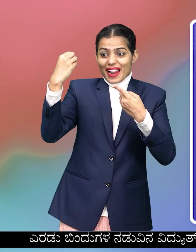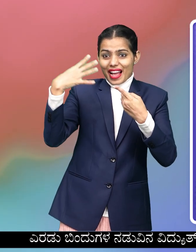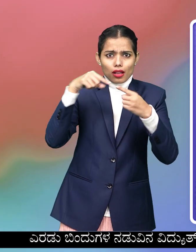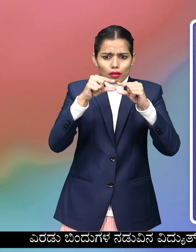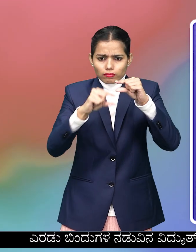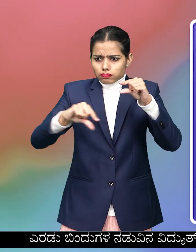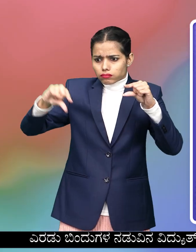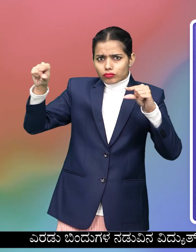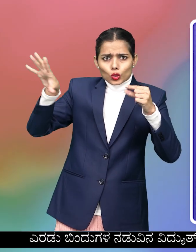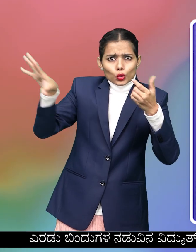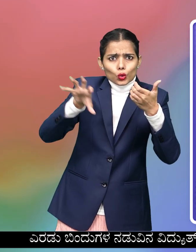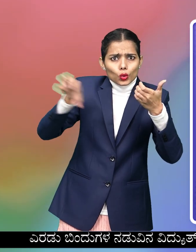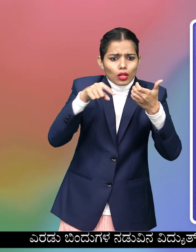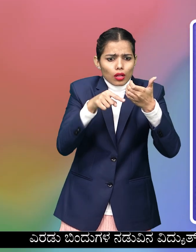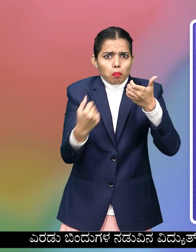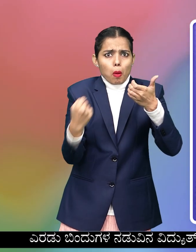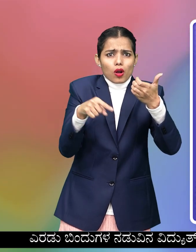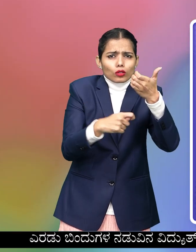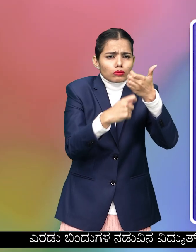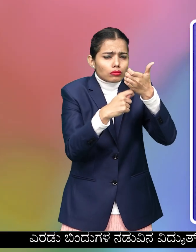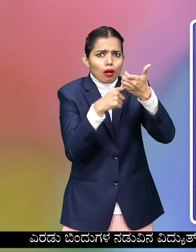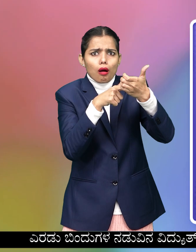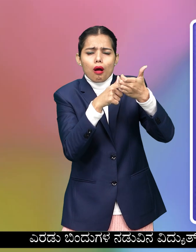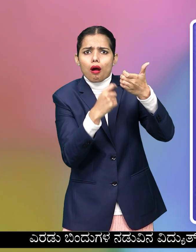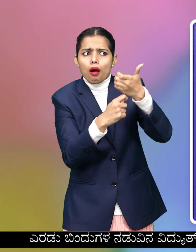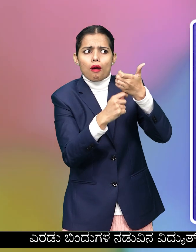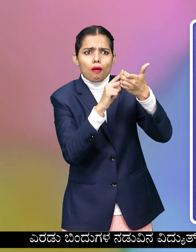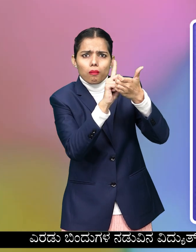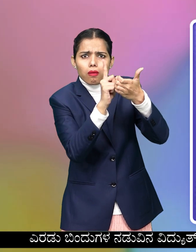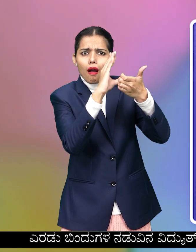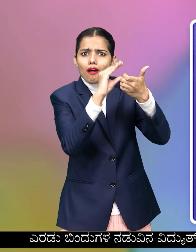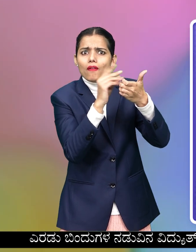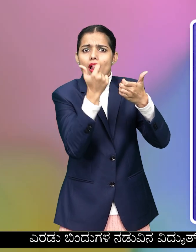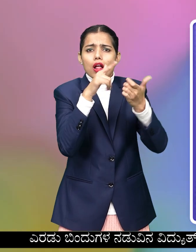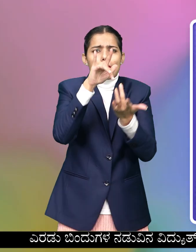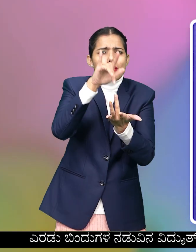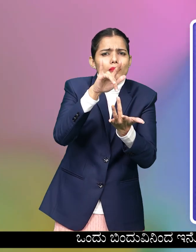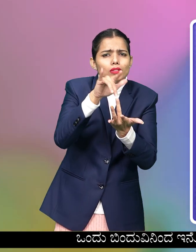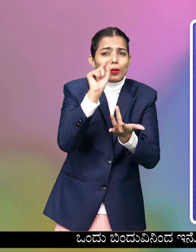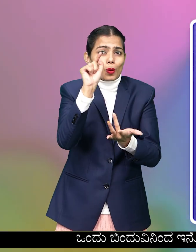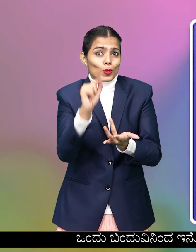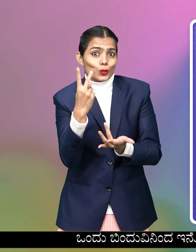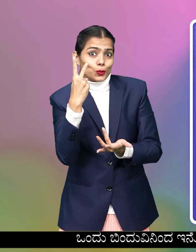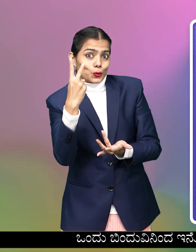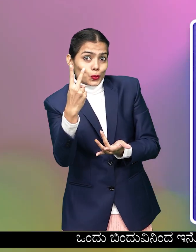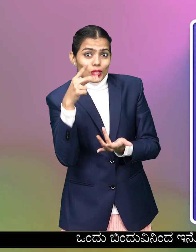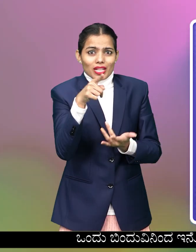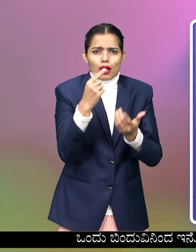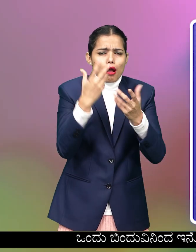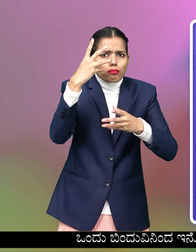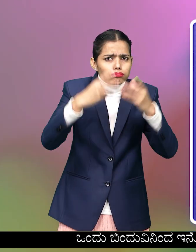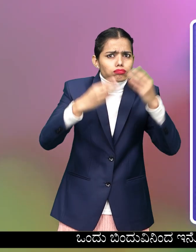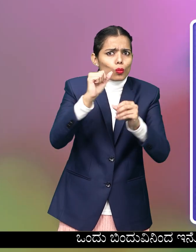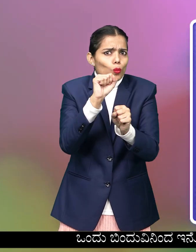ಎರಡು ಬಿಂದುಗಳ ನಡುವಿನ ವಿದ್ಯುತ್ ಸಂಭಾವ್ಯ ವ್ಯತ್ಯಾಸವೆಂದರೆ ಧನಾತ್ಮಕ ಆವೇಶದ ಘಟಕವನ್ನು ಒಂದು ಬಿಂದುವಿನಿಂದ